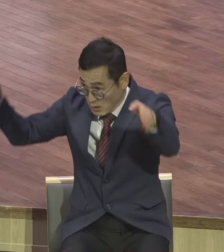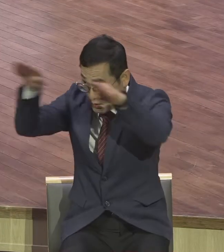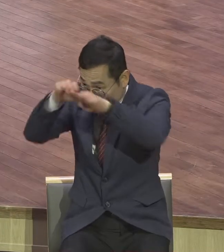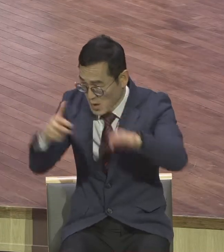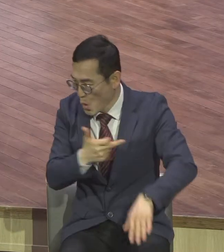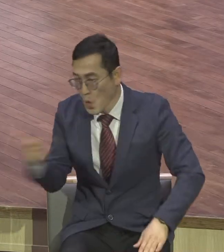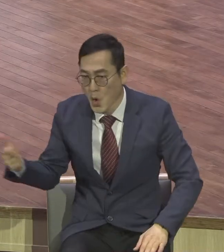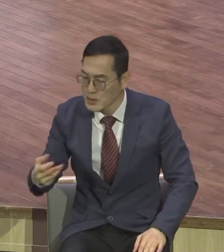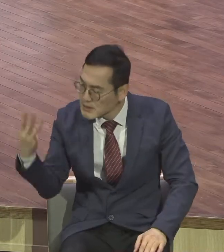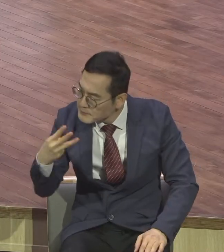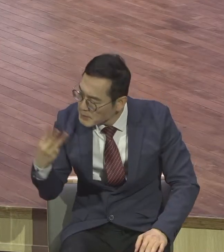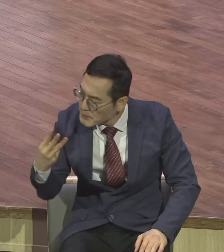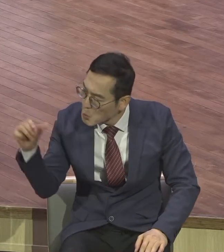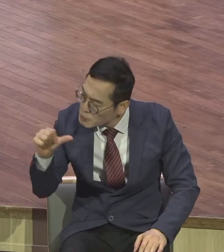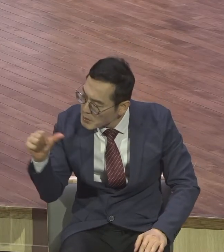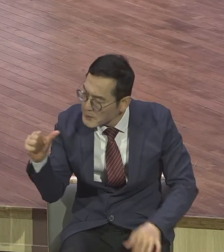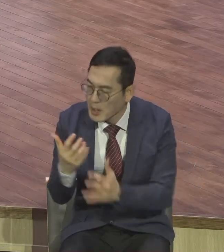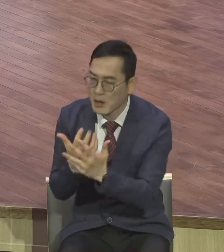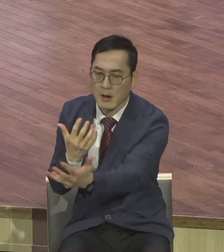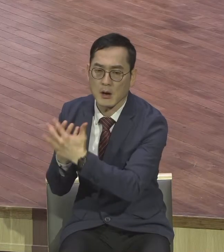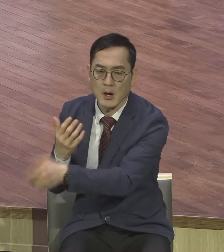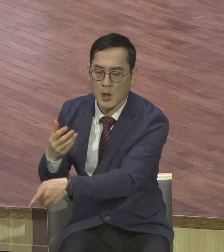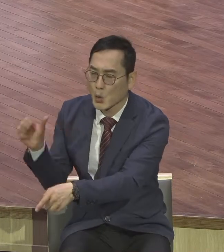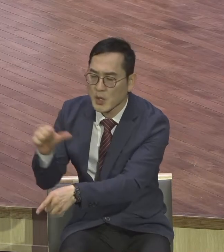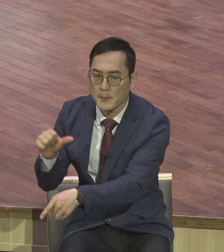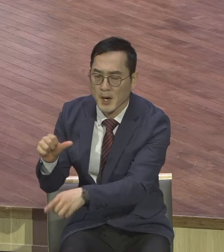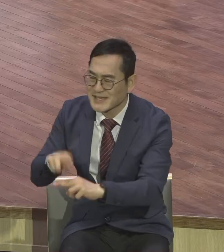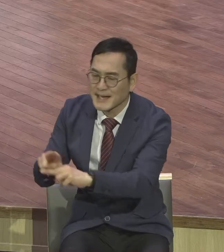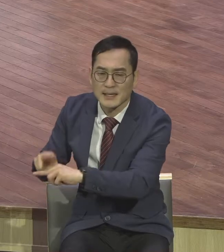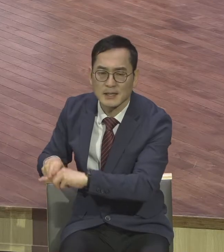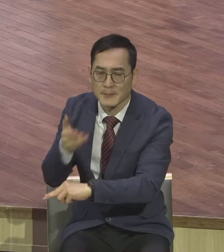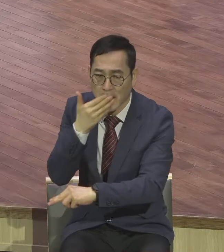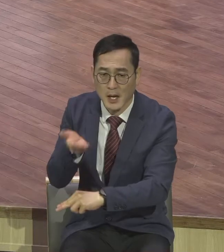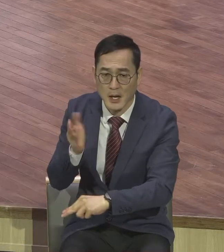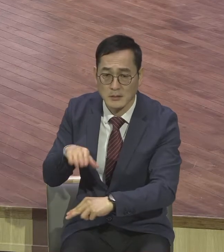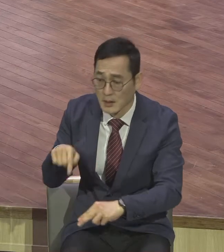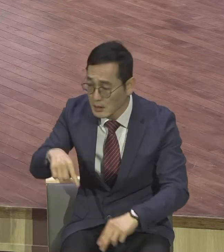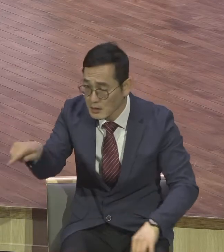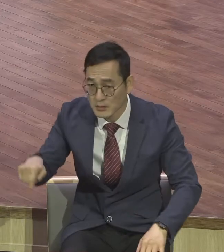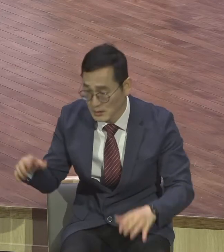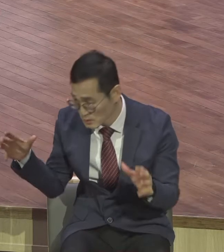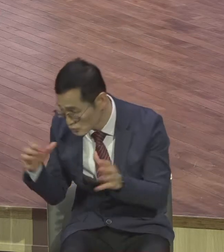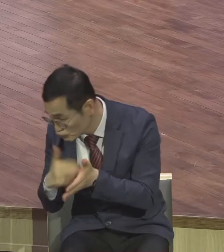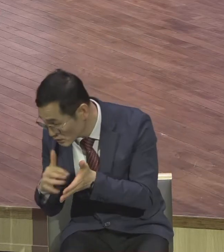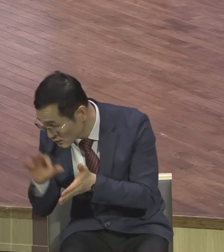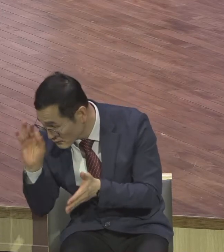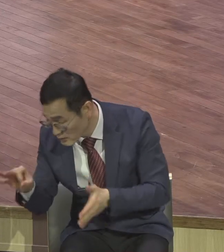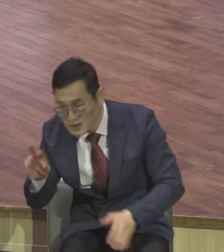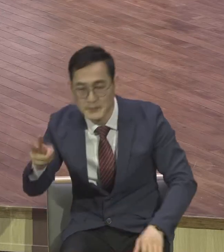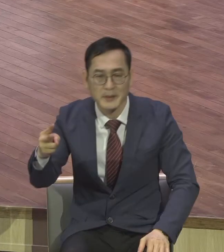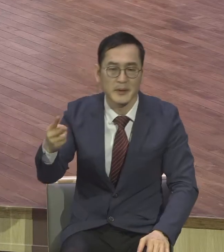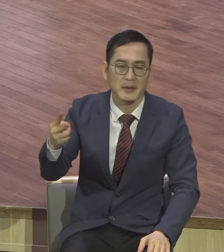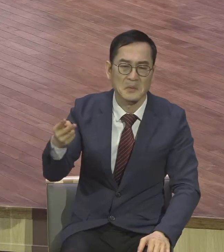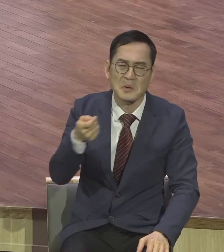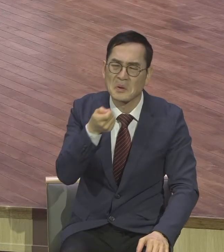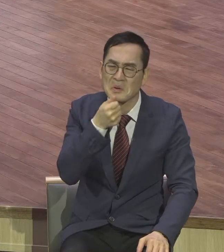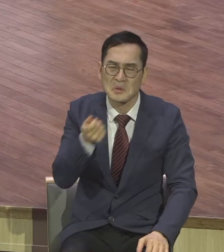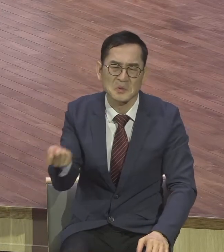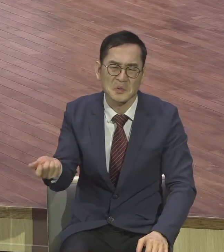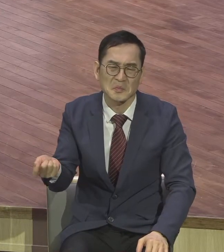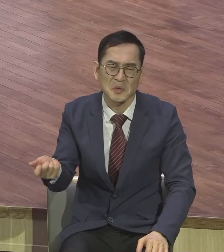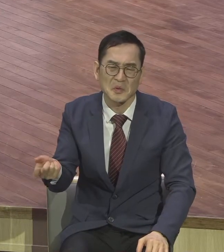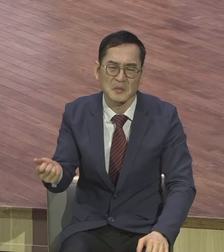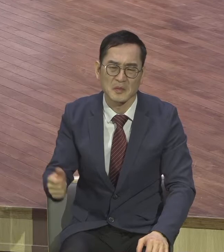아무도 없어요. 노인 죽으면 그건 끝 기념관이죠. 관광객들이 도로